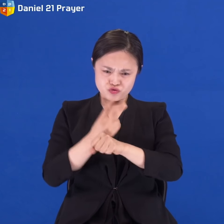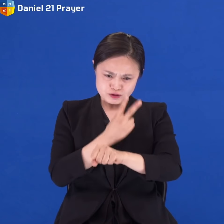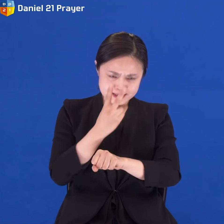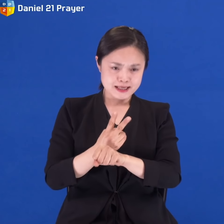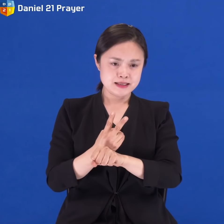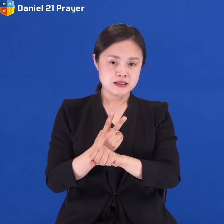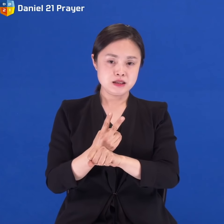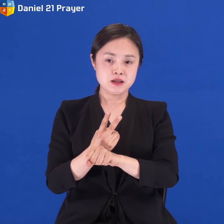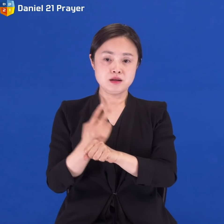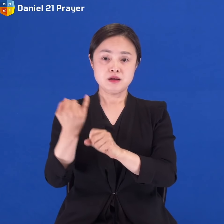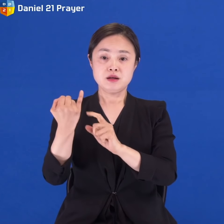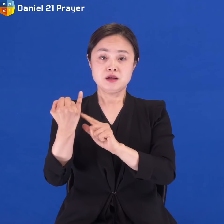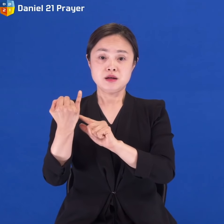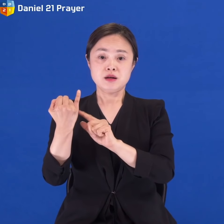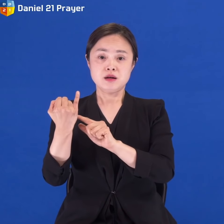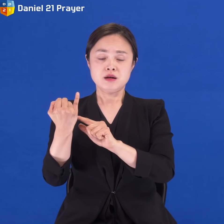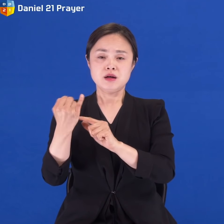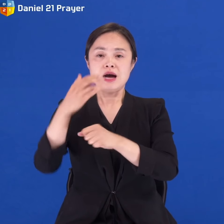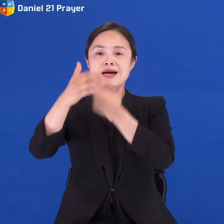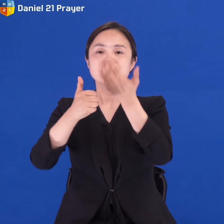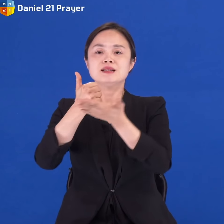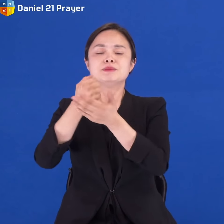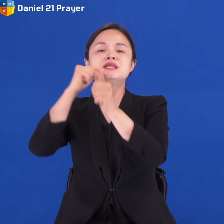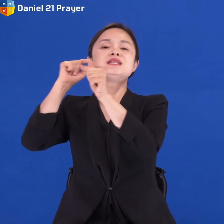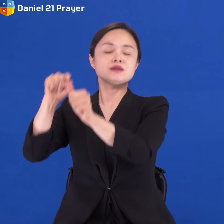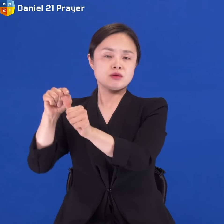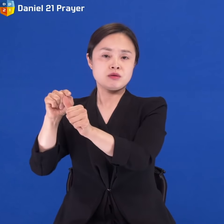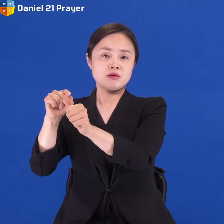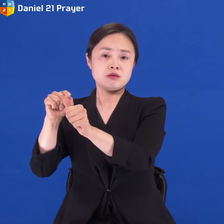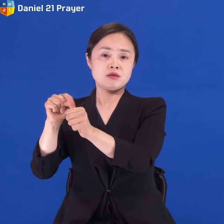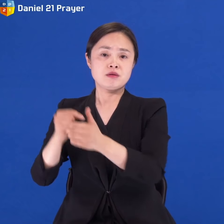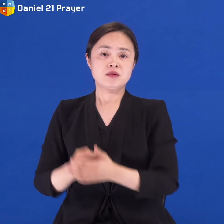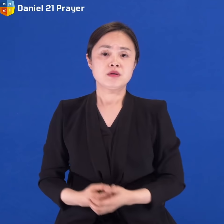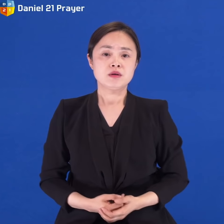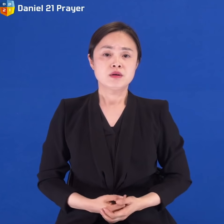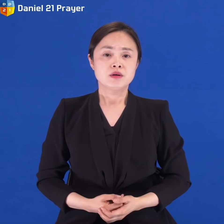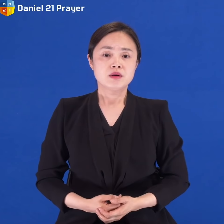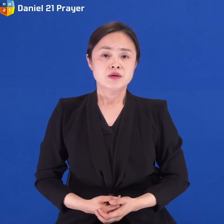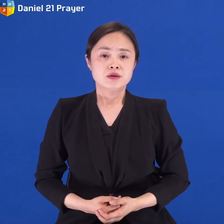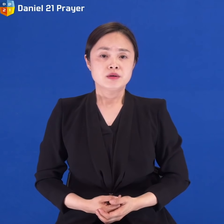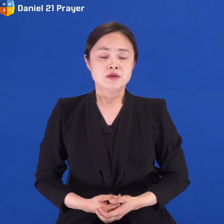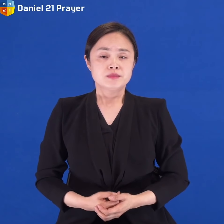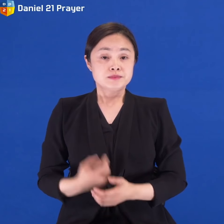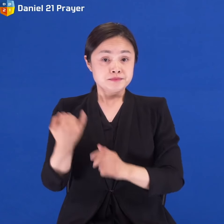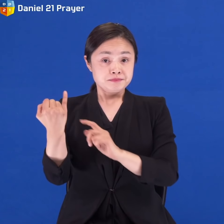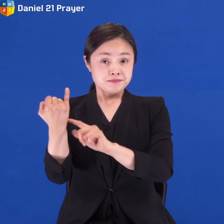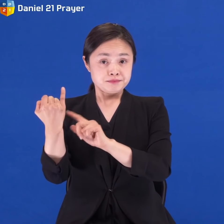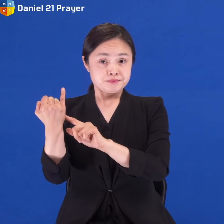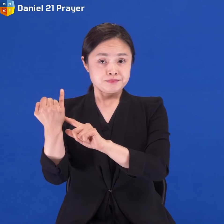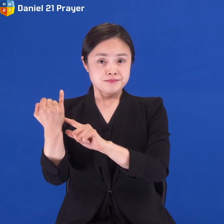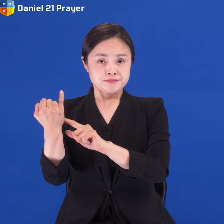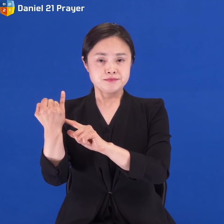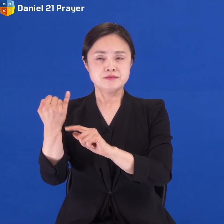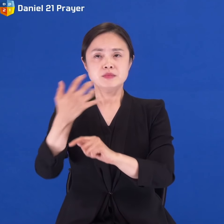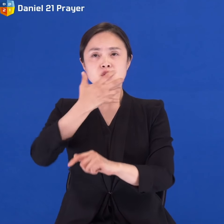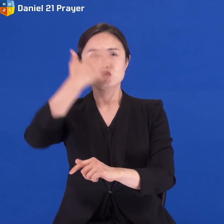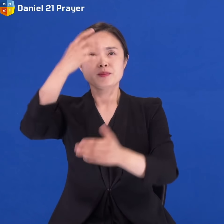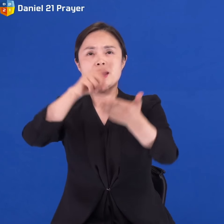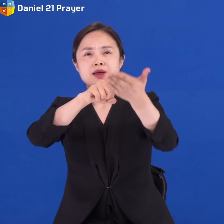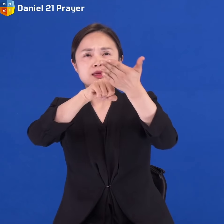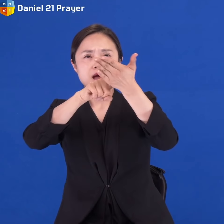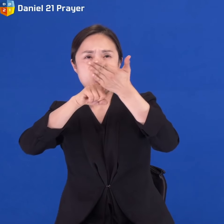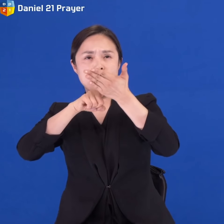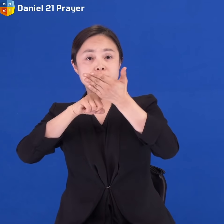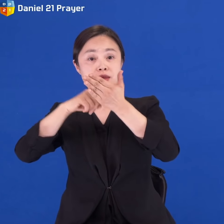영상 필름처럼 지나가듯이 그분이 환상을 보고 들은 얘기를 저에게